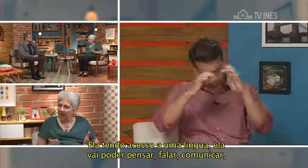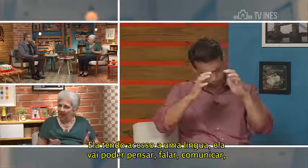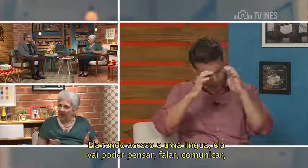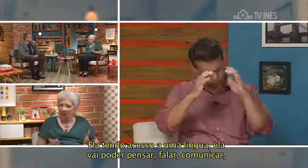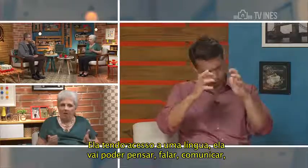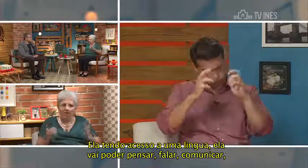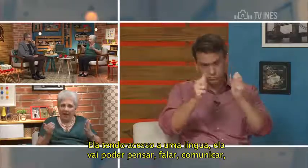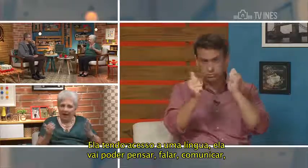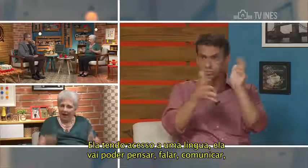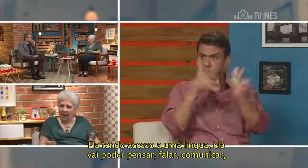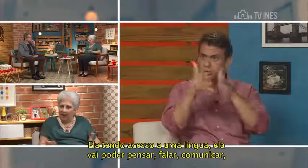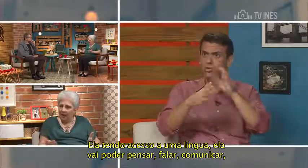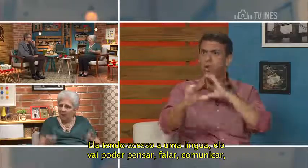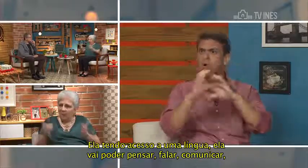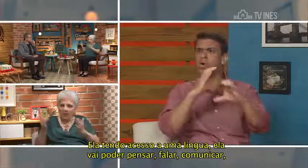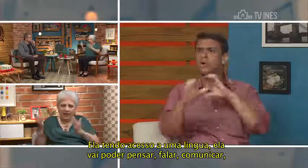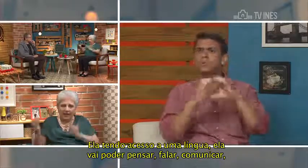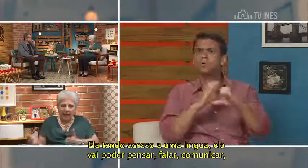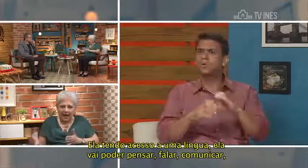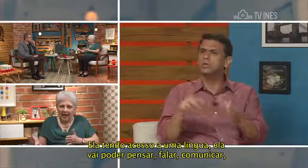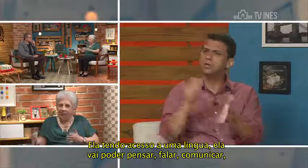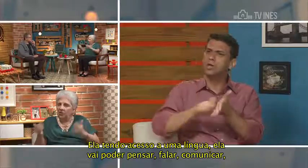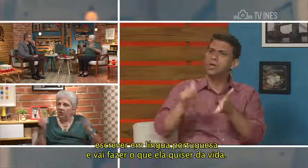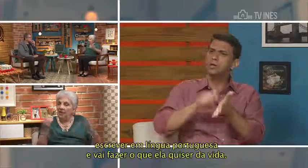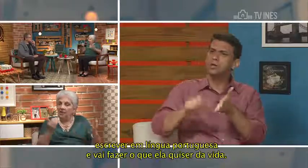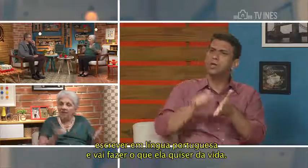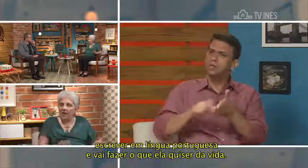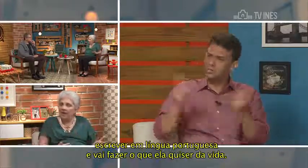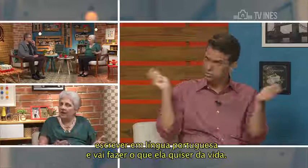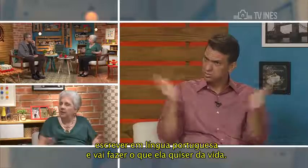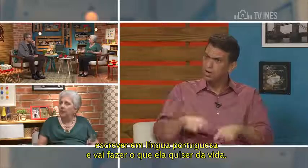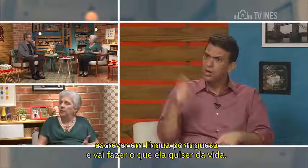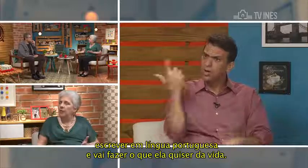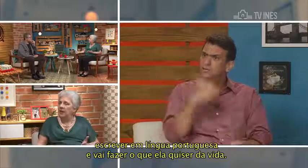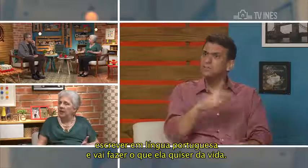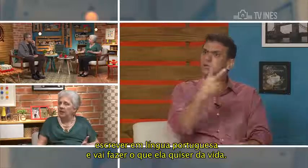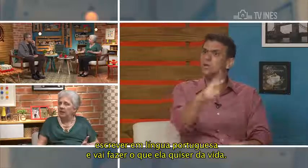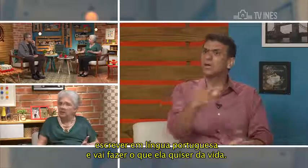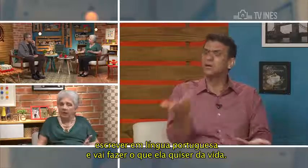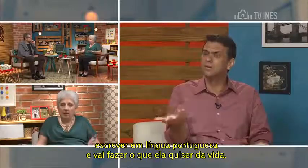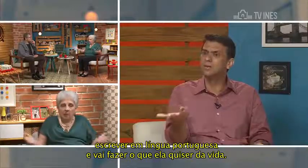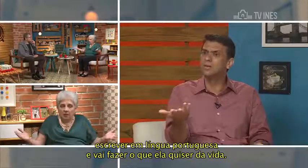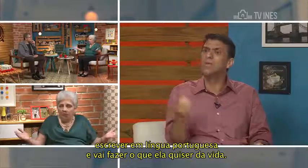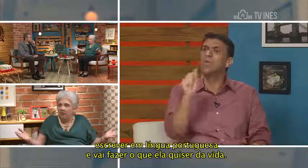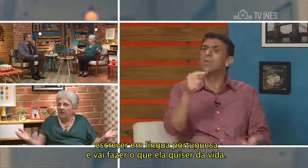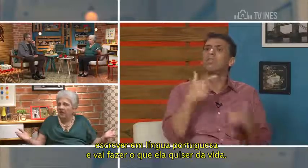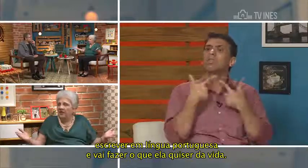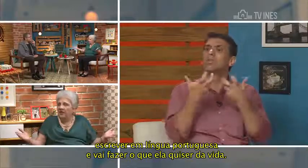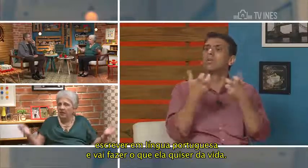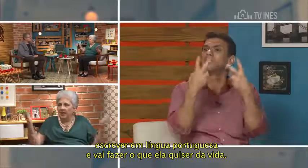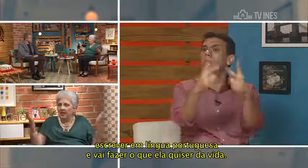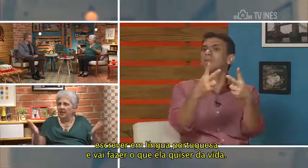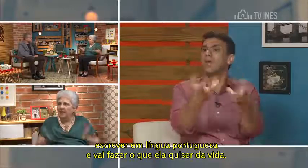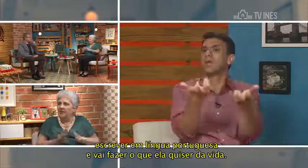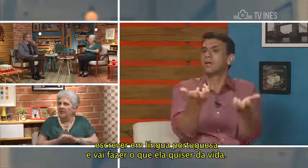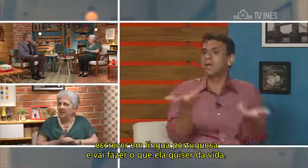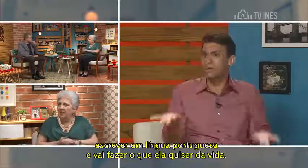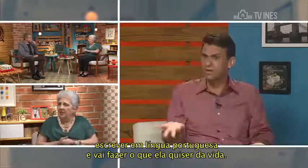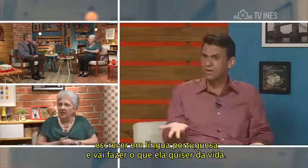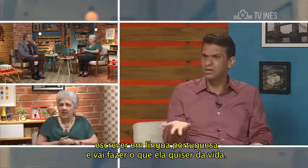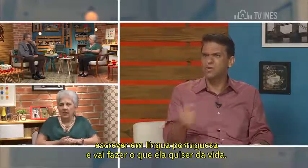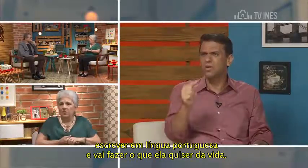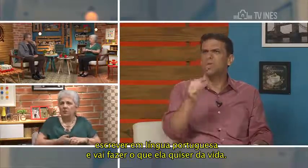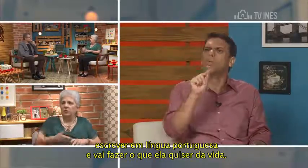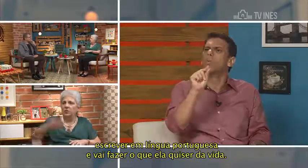Pensar Falar Comunicar Escrever Em língua portuguesa E vai fazer O que ela quiser Na